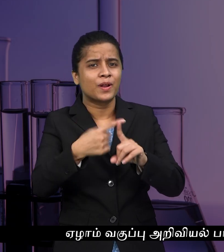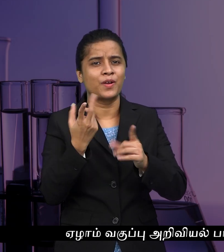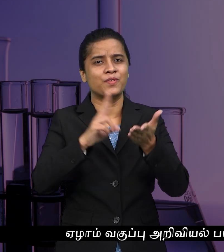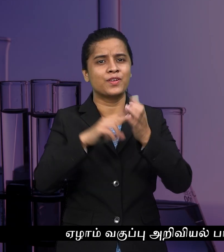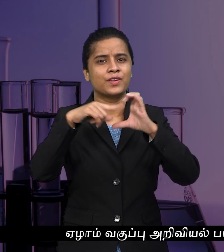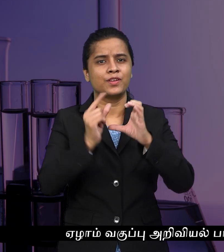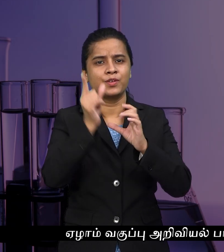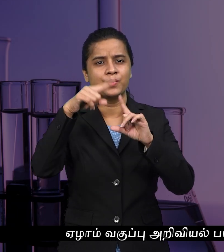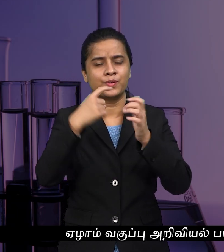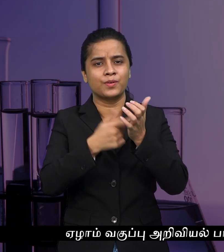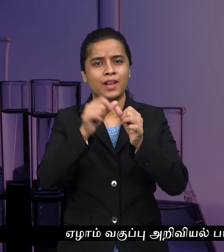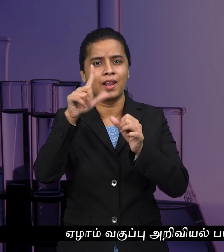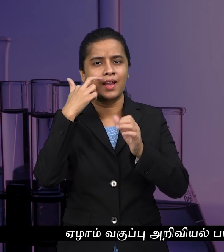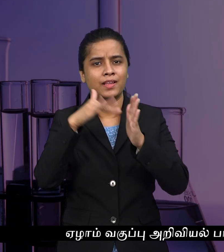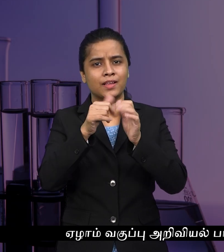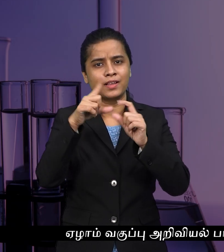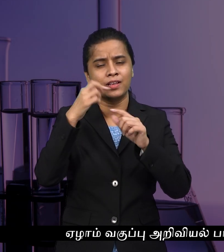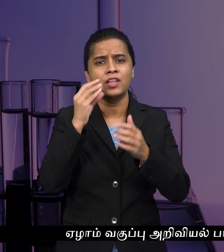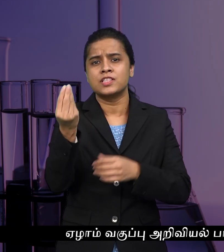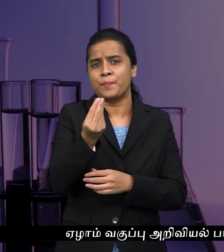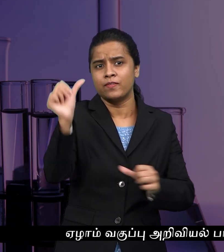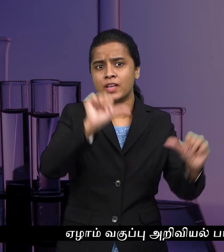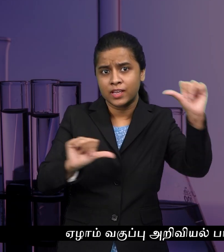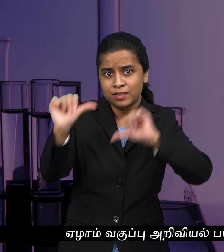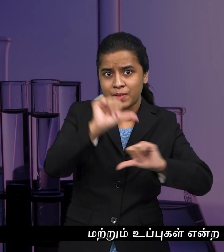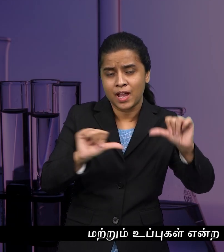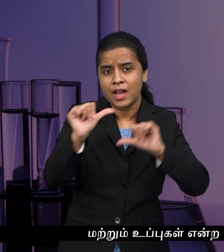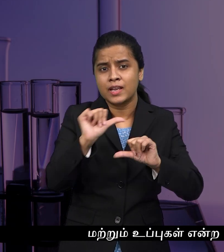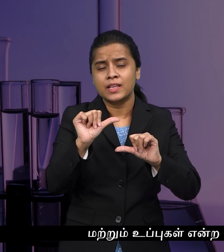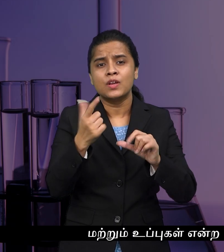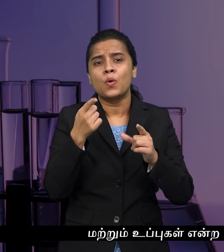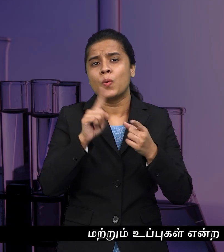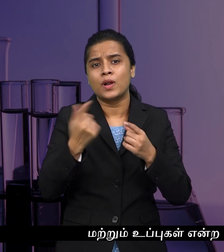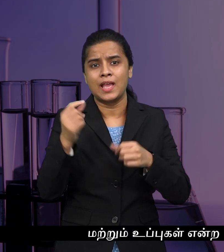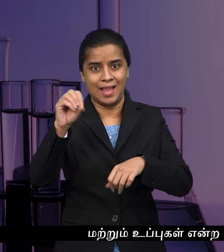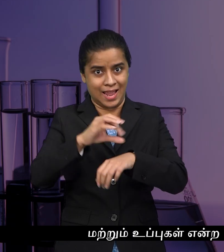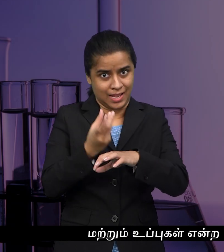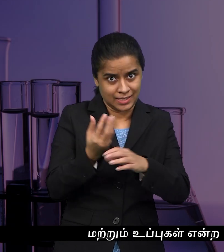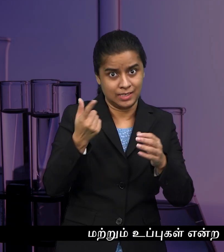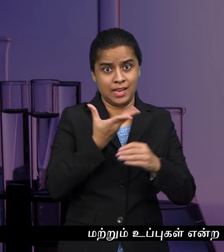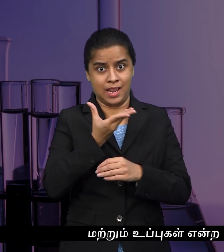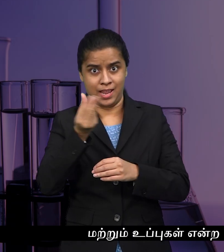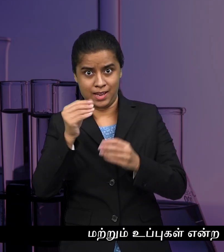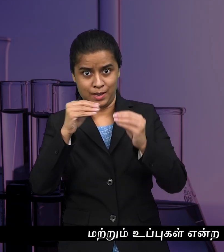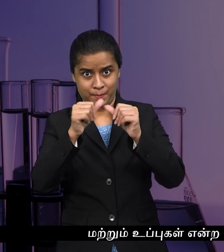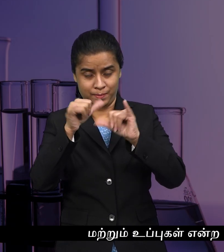அறிவியல் பாடத்தில் இருந்து அமிலங்கள், காரங்கள் மற்றும் உப்புகள் என்ற பாடப்பிரிவில்